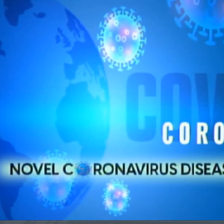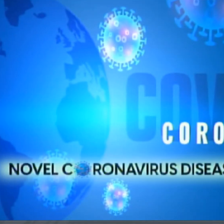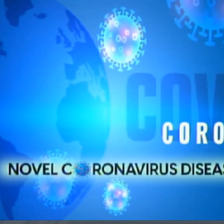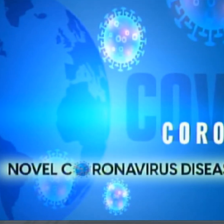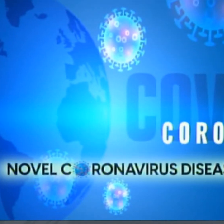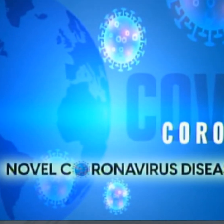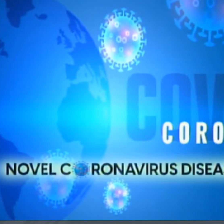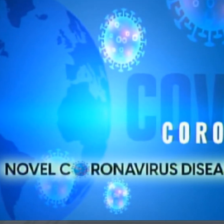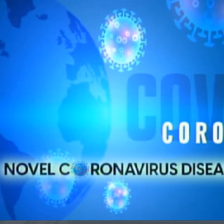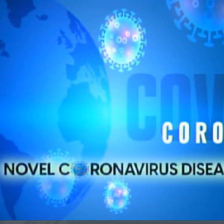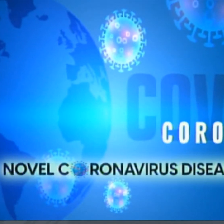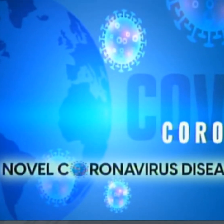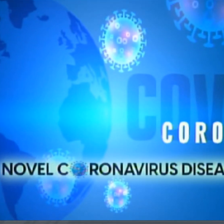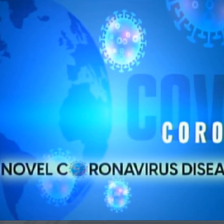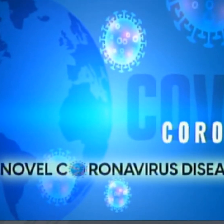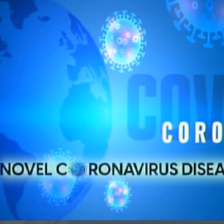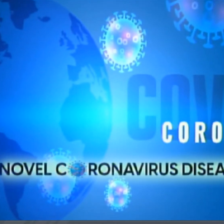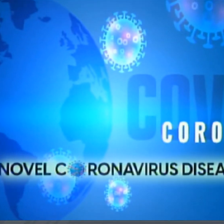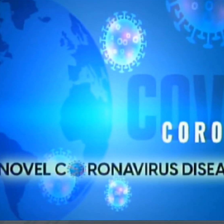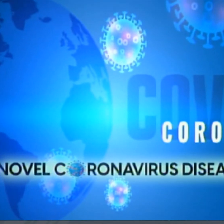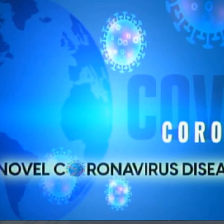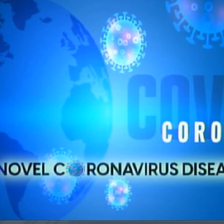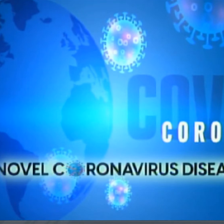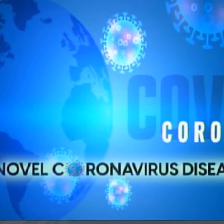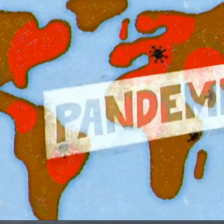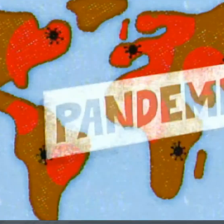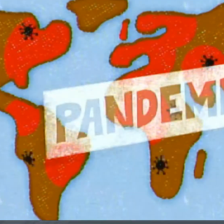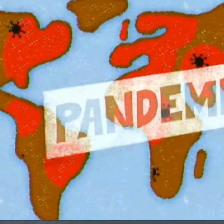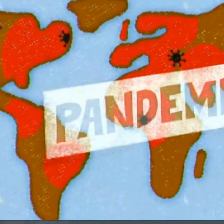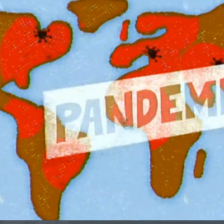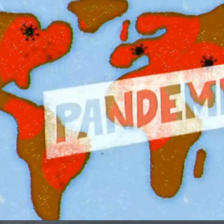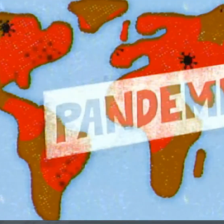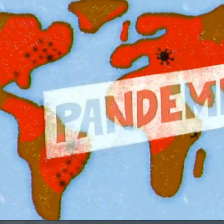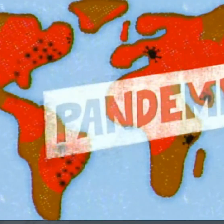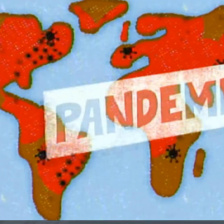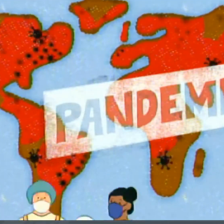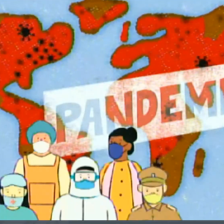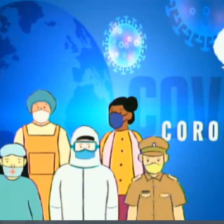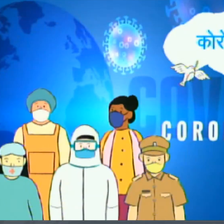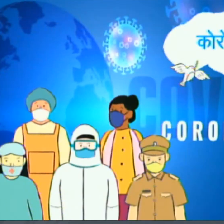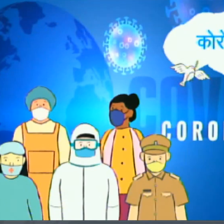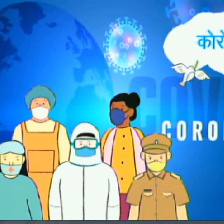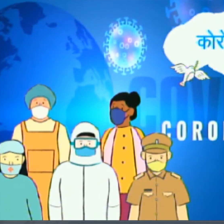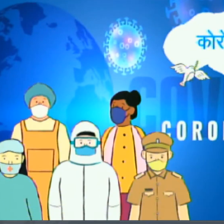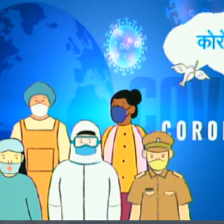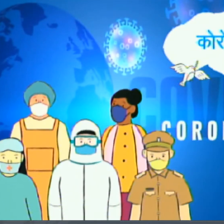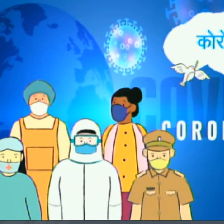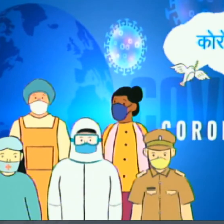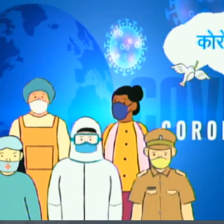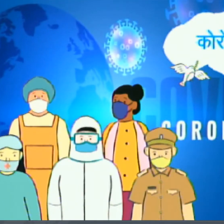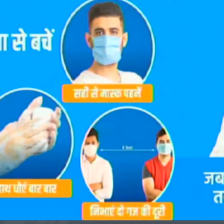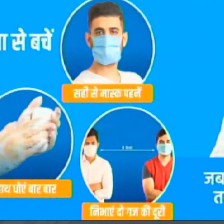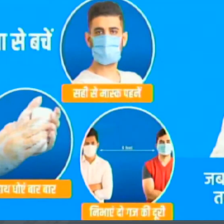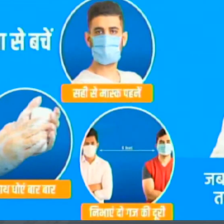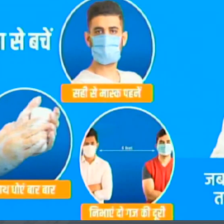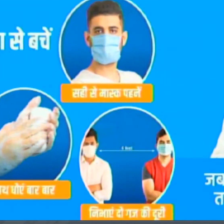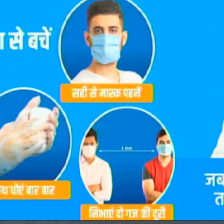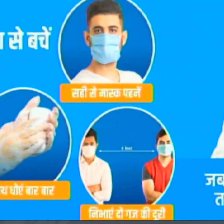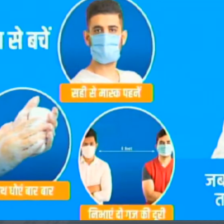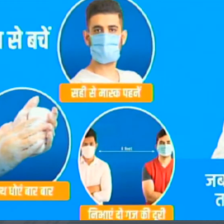नमस्कार। जैसा कि आप सब जानते हैं कि कोरोना वैश्विक महामारी से जंग अभी है जारी, तो जब तक